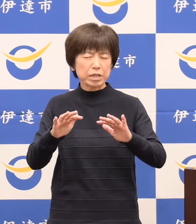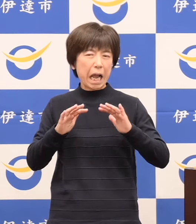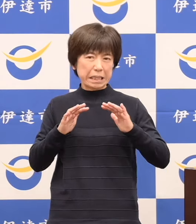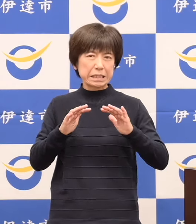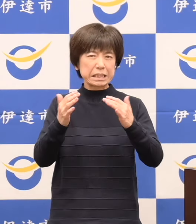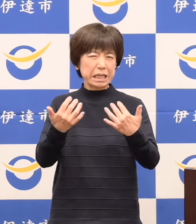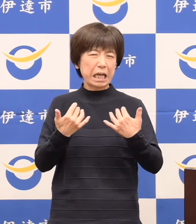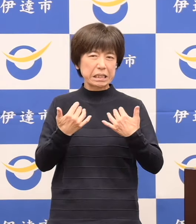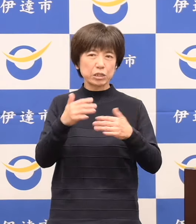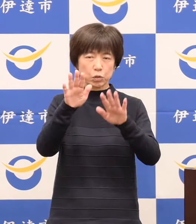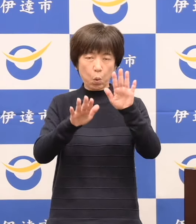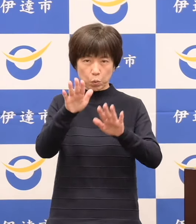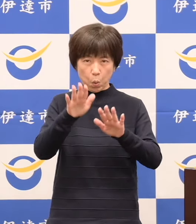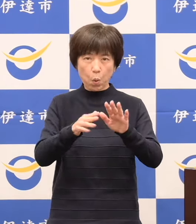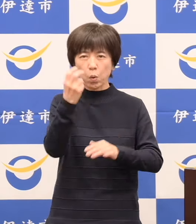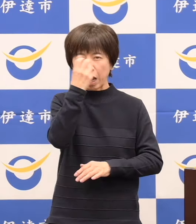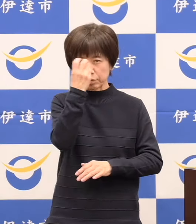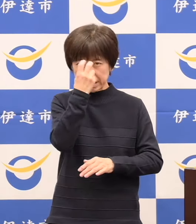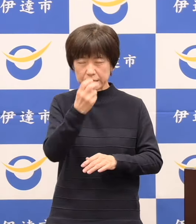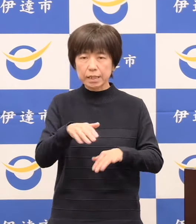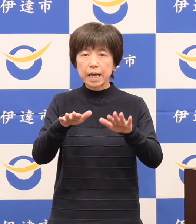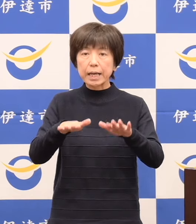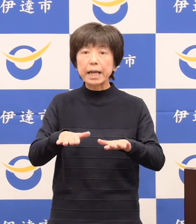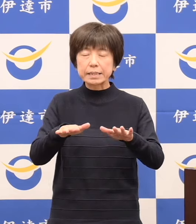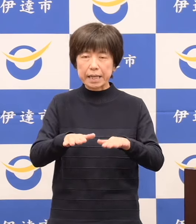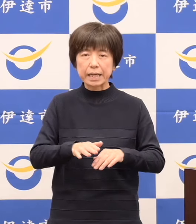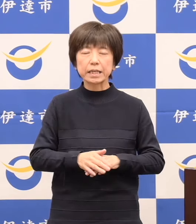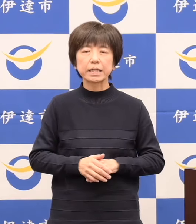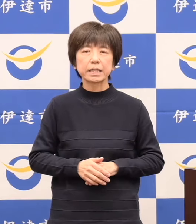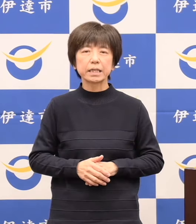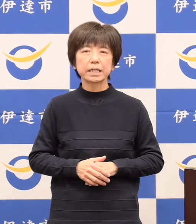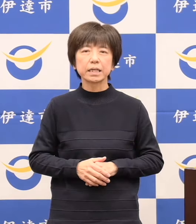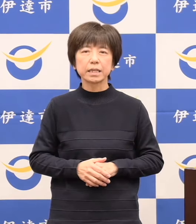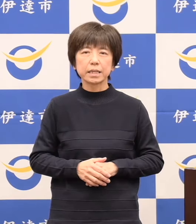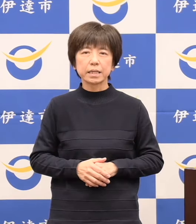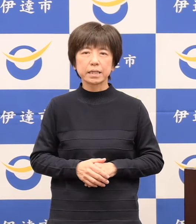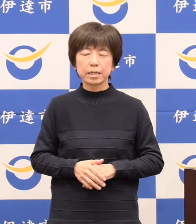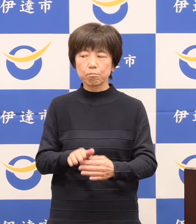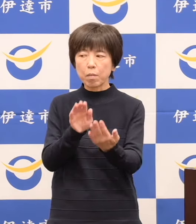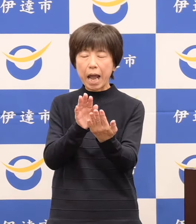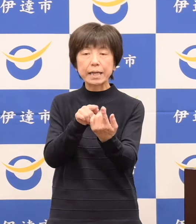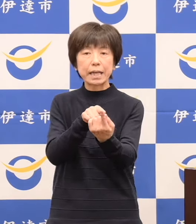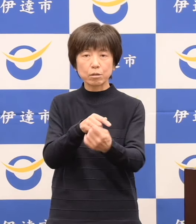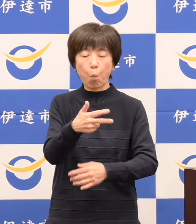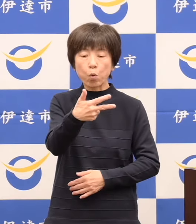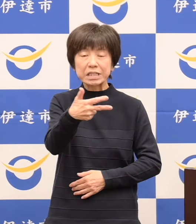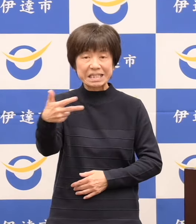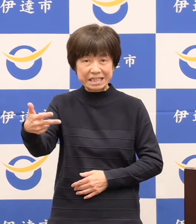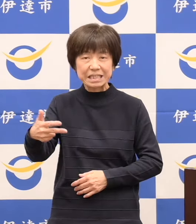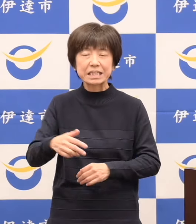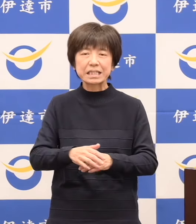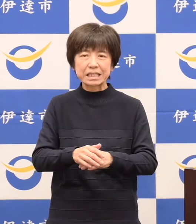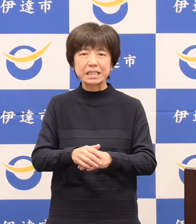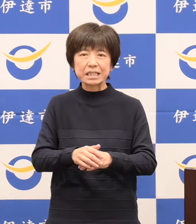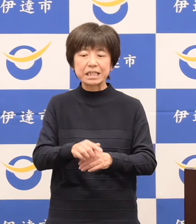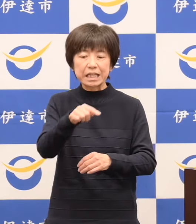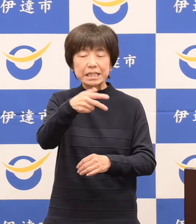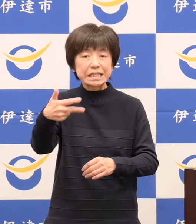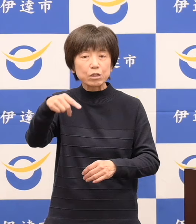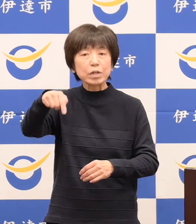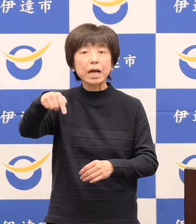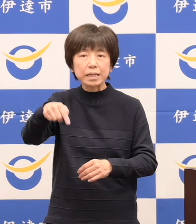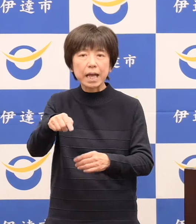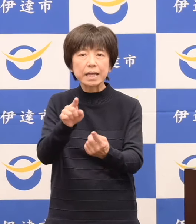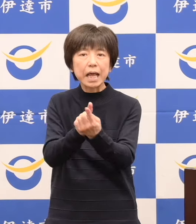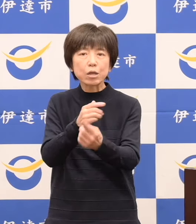ておりますが、現在のところ市、その相手方の市の中で対応できるというお話がございました